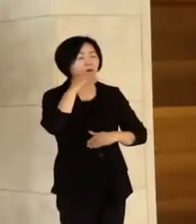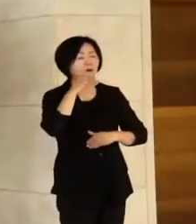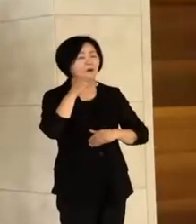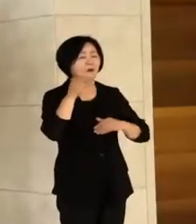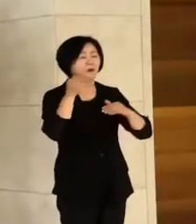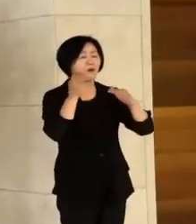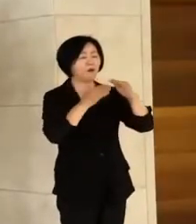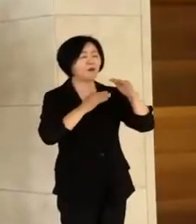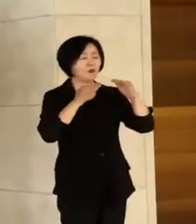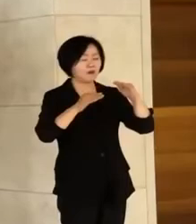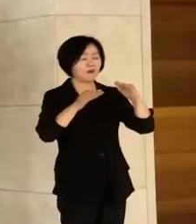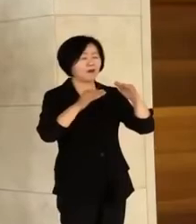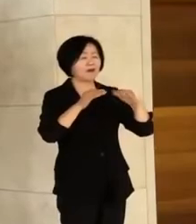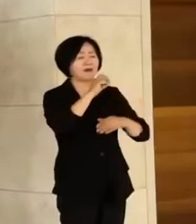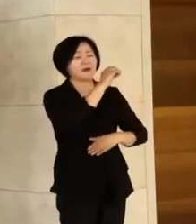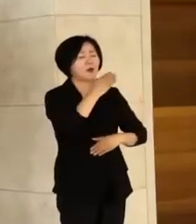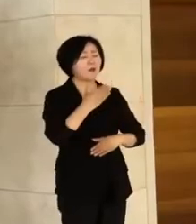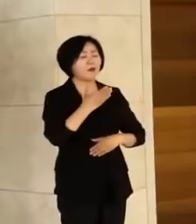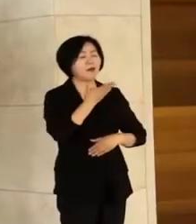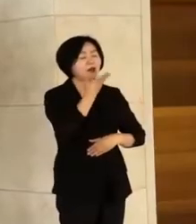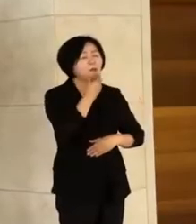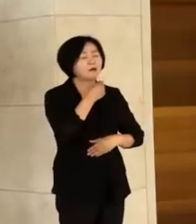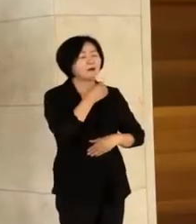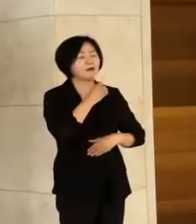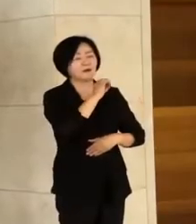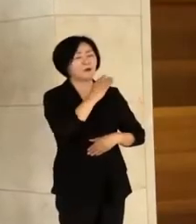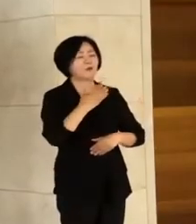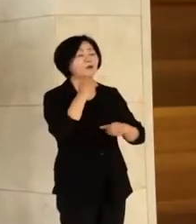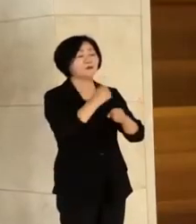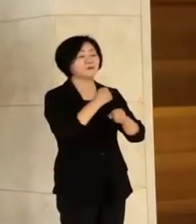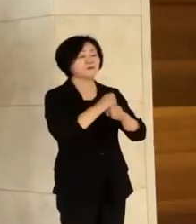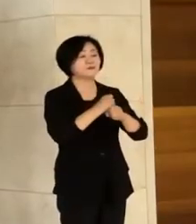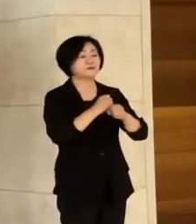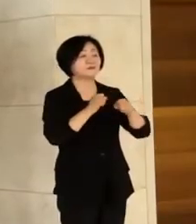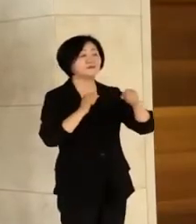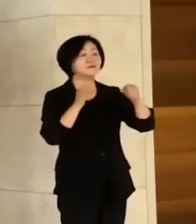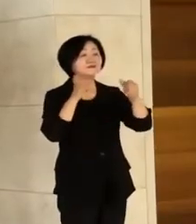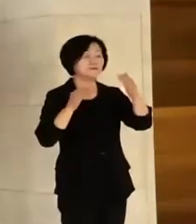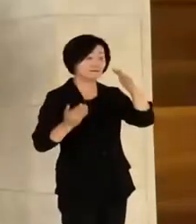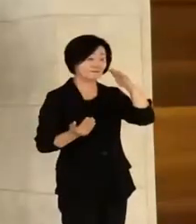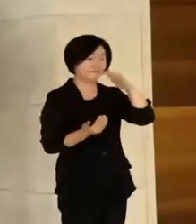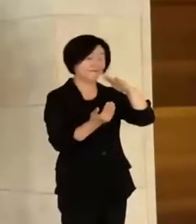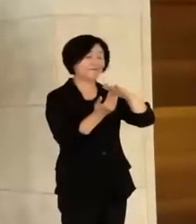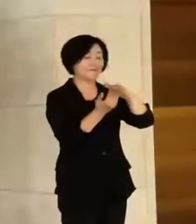공정한 행복한 양평을 만들어 가겠습니다.